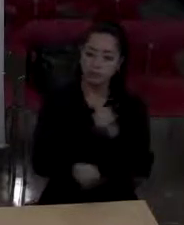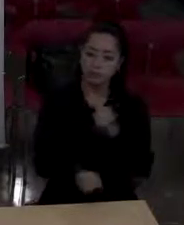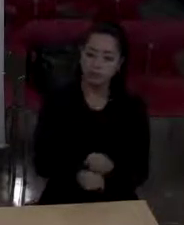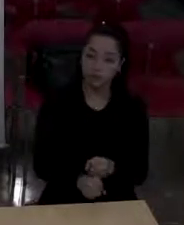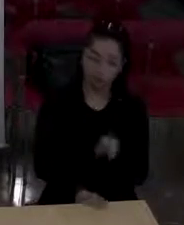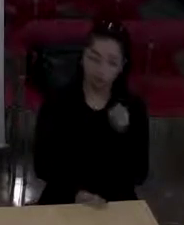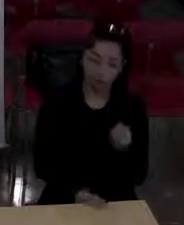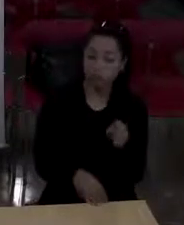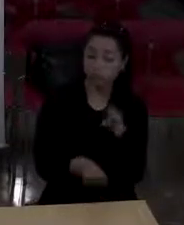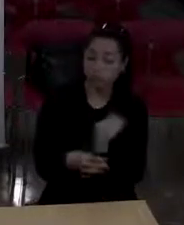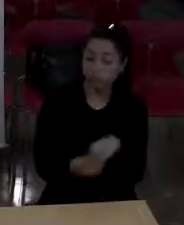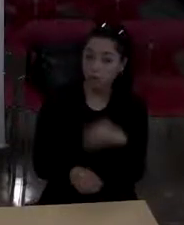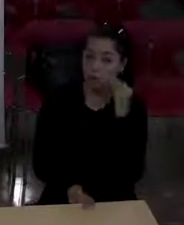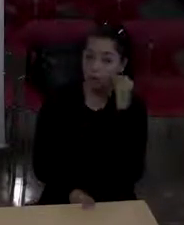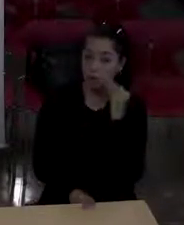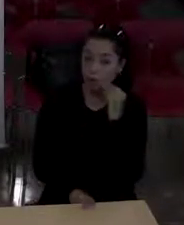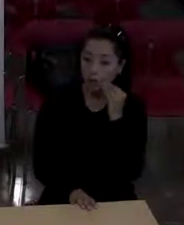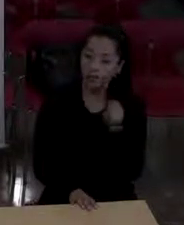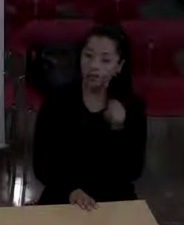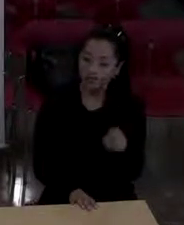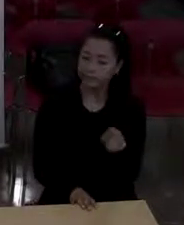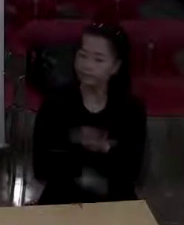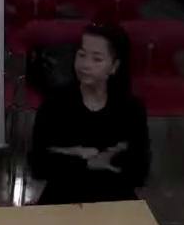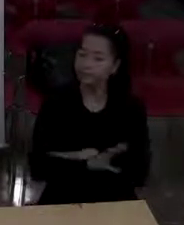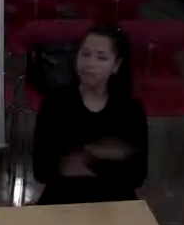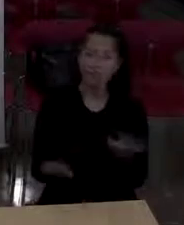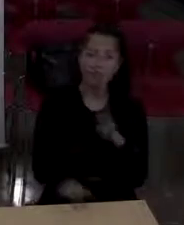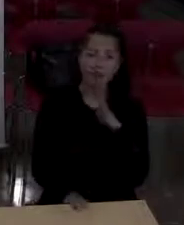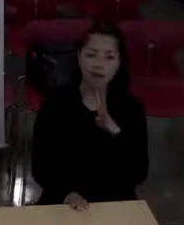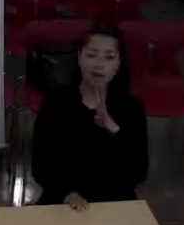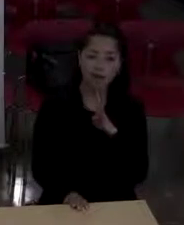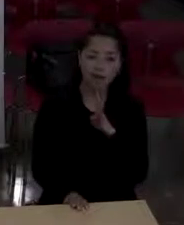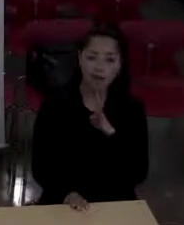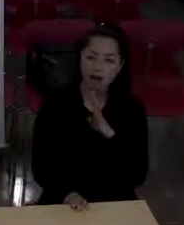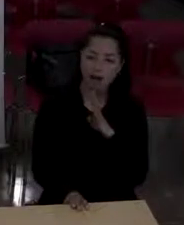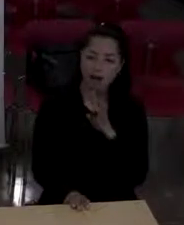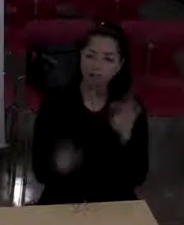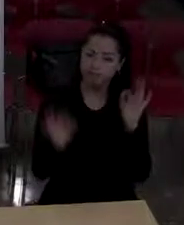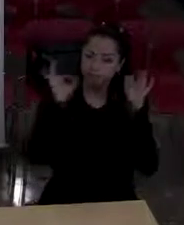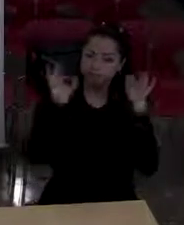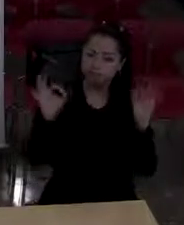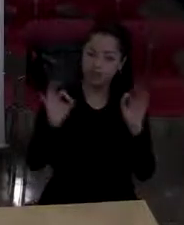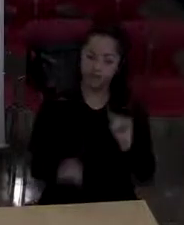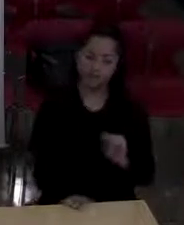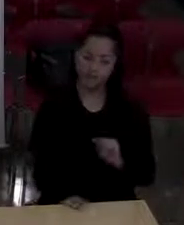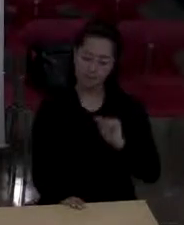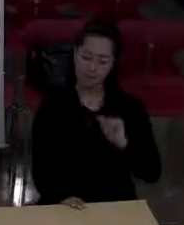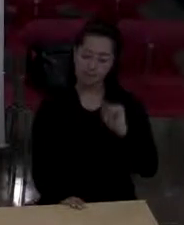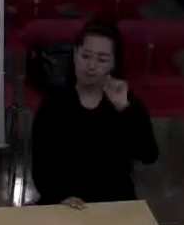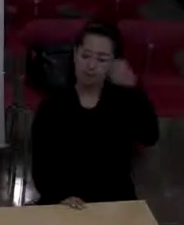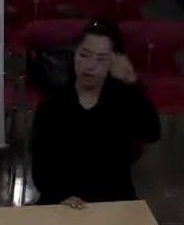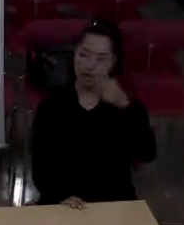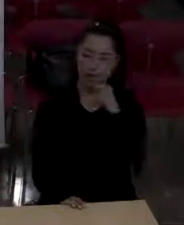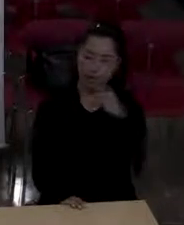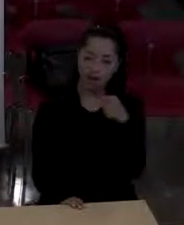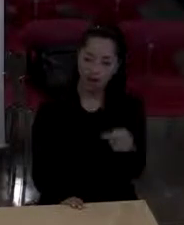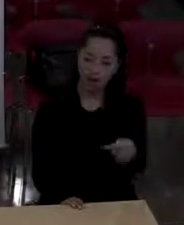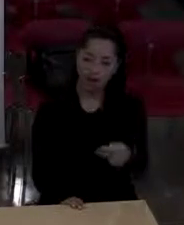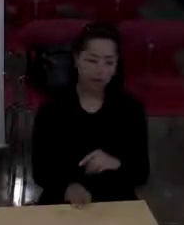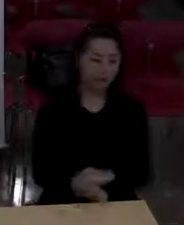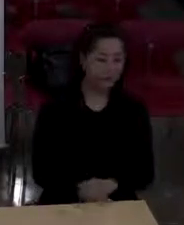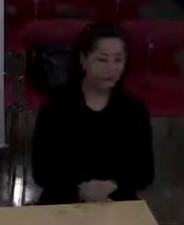ya muestran un buen dominio del lenguaje hablado, funcionan como hablantes eficientes de una primera lengua, pues